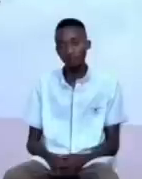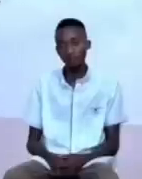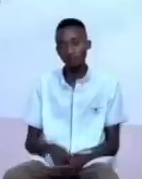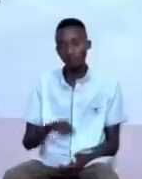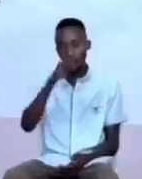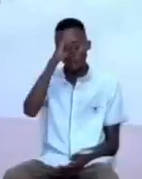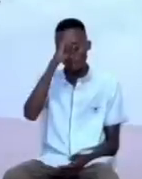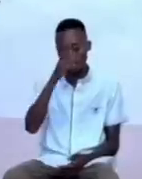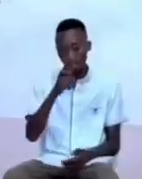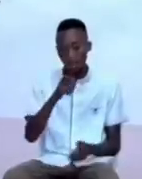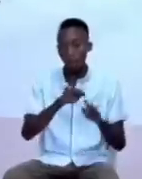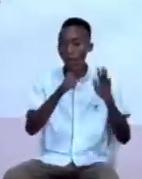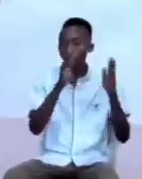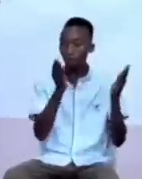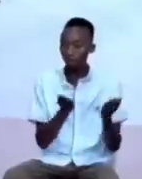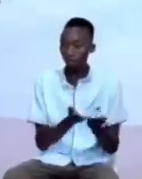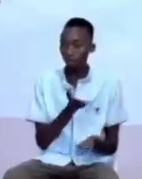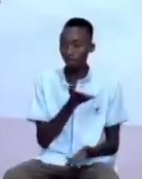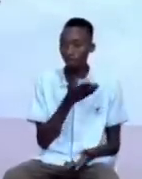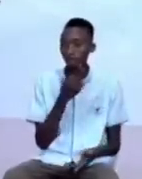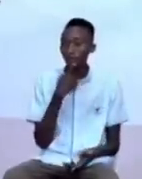Hekima ya dunia inasema,